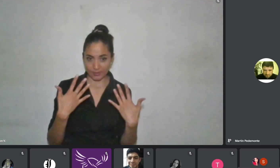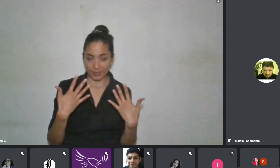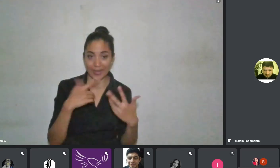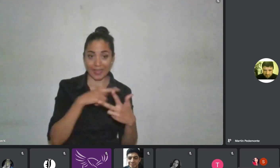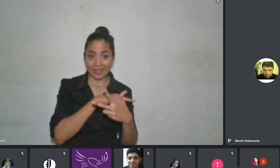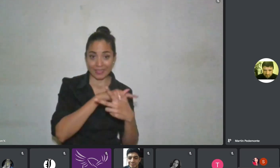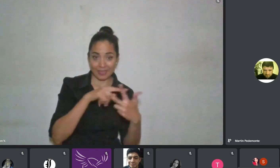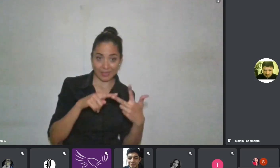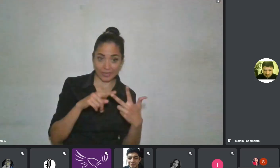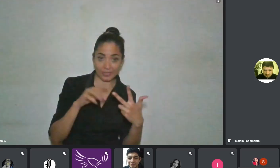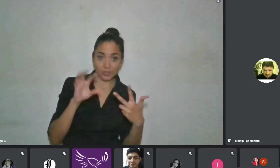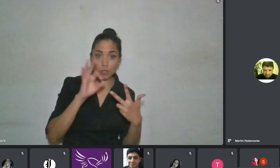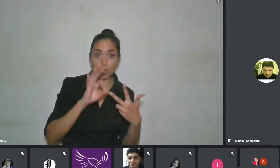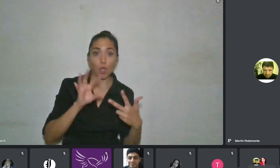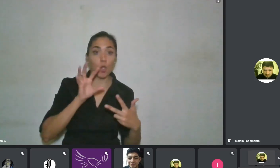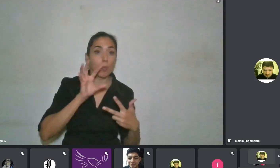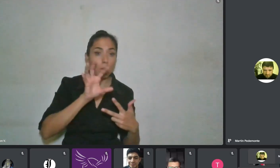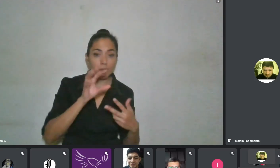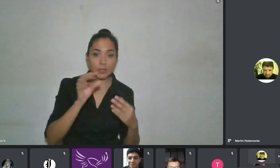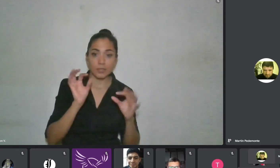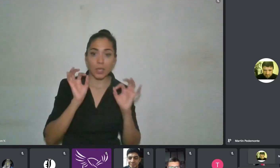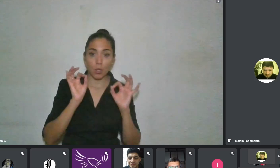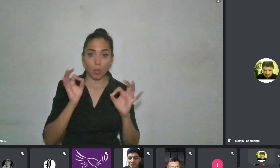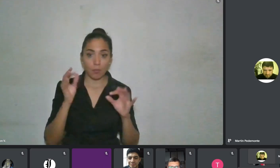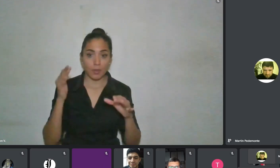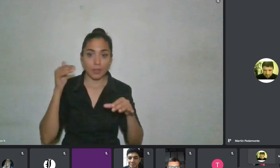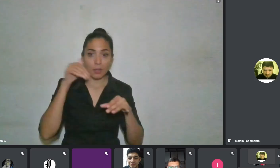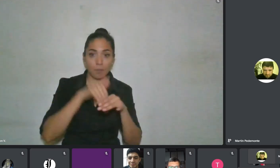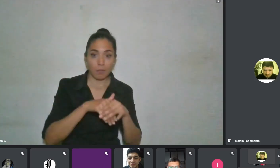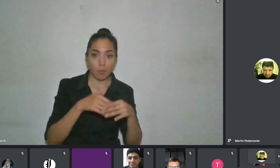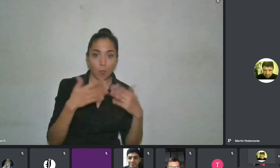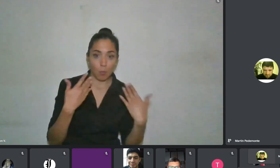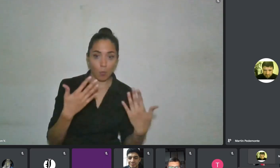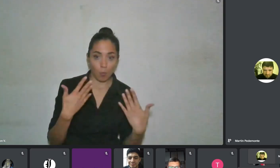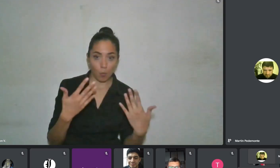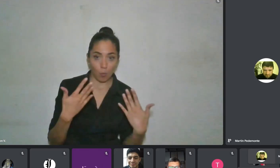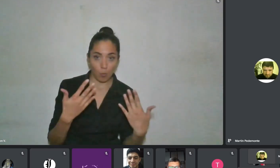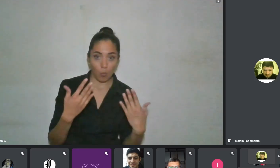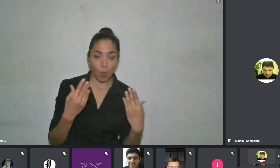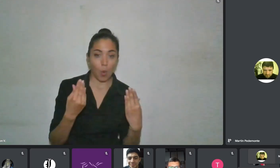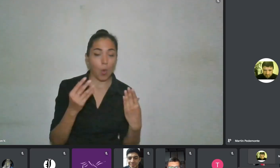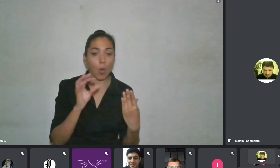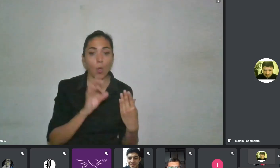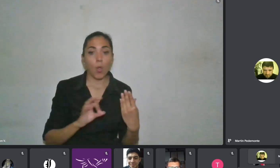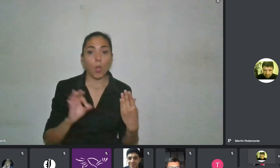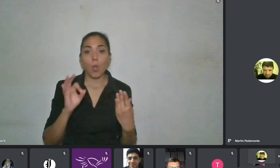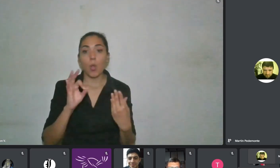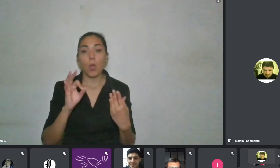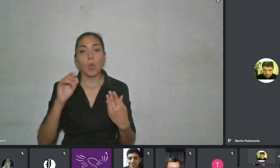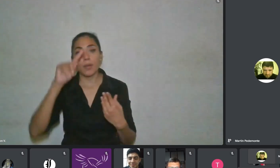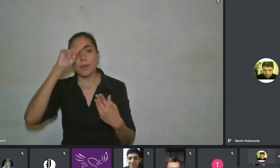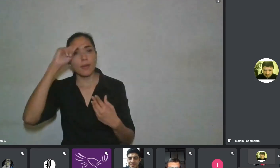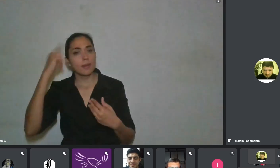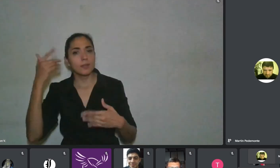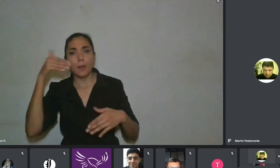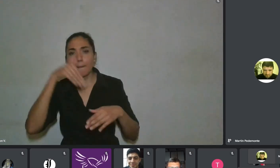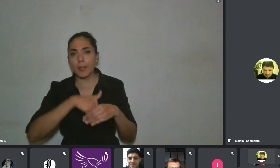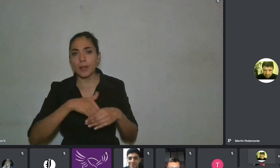ser intervenida la provincia completa. ¿Y qué requisitos o qué motivo debe haber para que se pueda